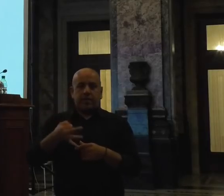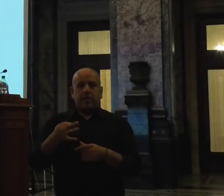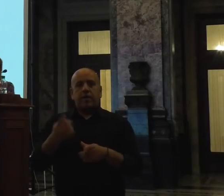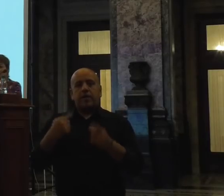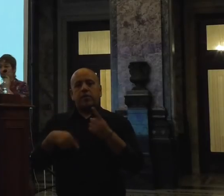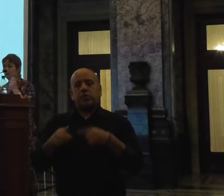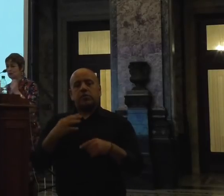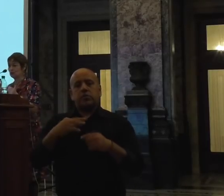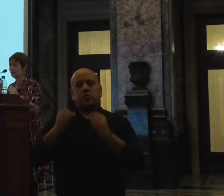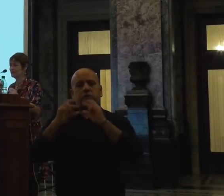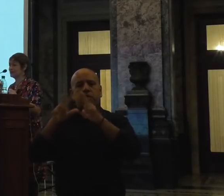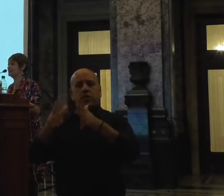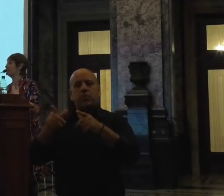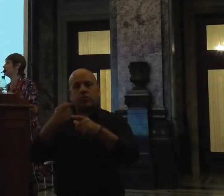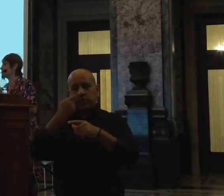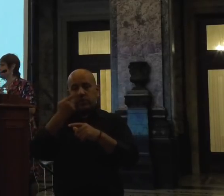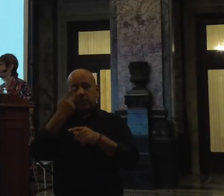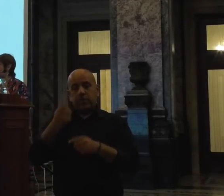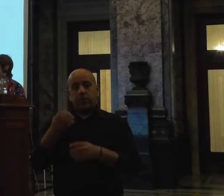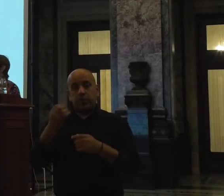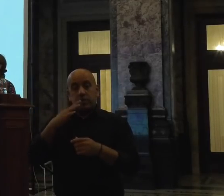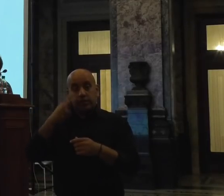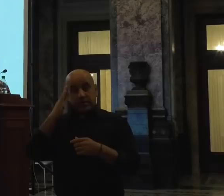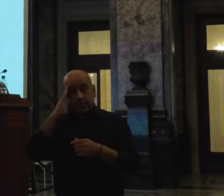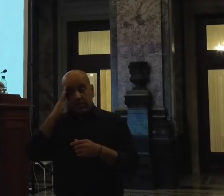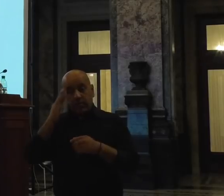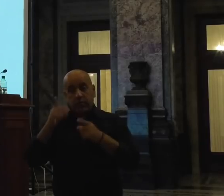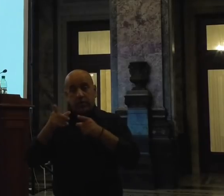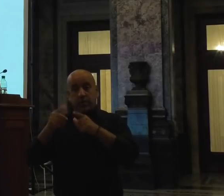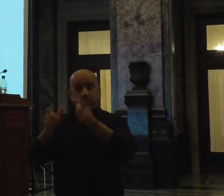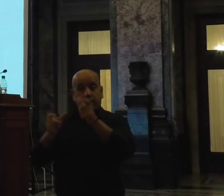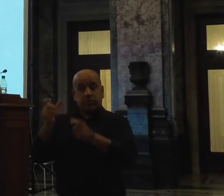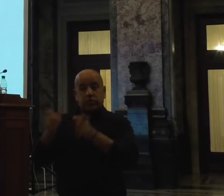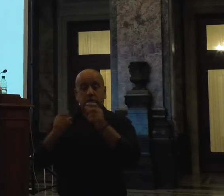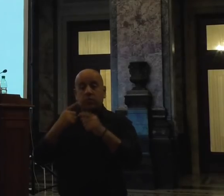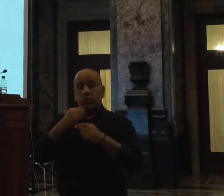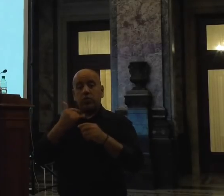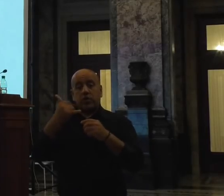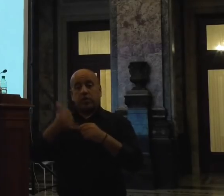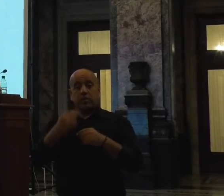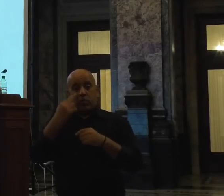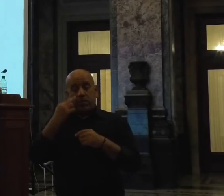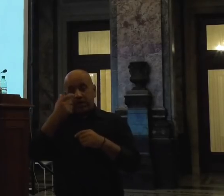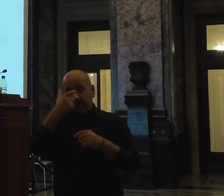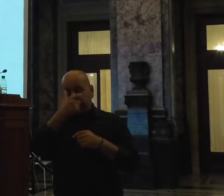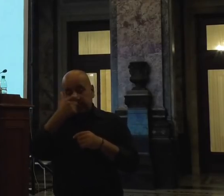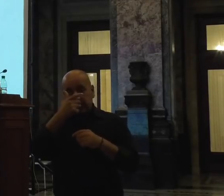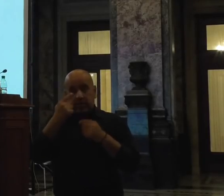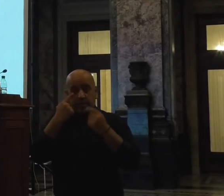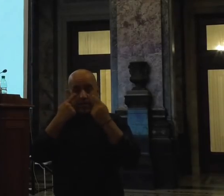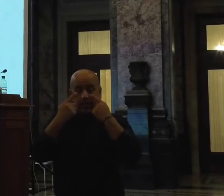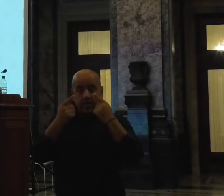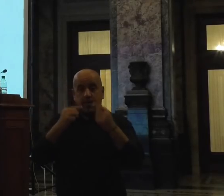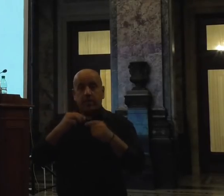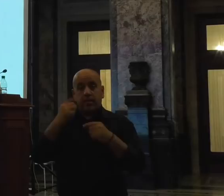en cuenta, entonces dijimos, bueno, esto es muy interesante porque sabemos que personas con ambliopía, por ejemplo, es decir, personas que tienen